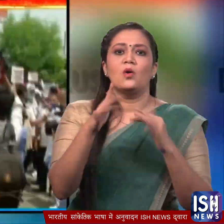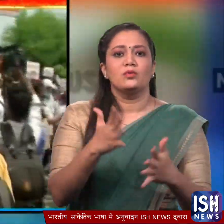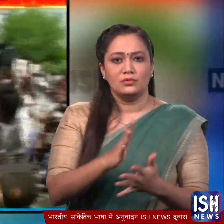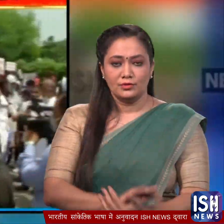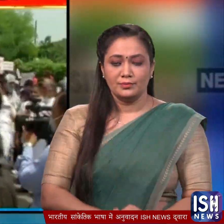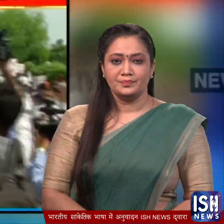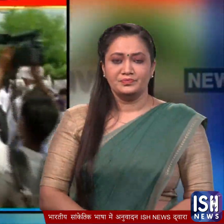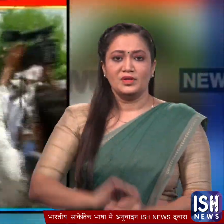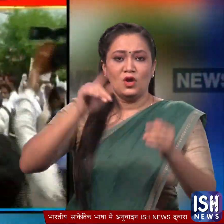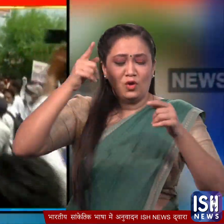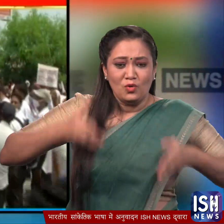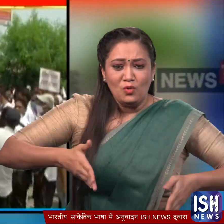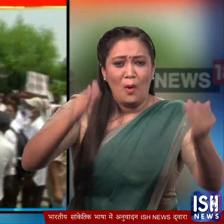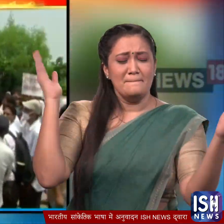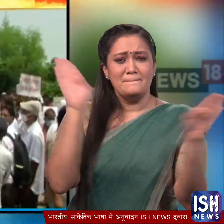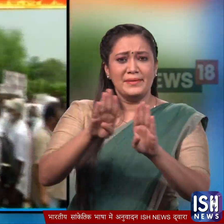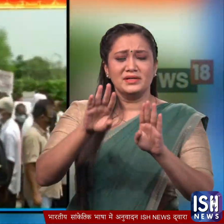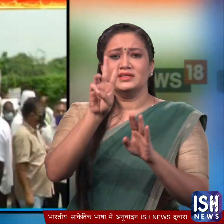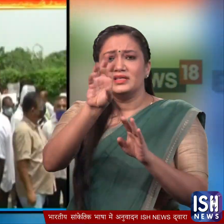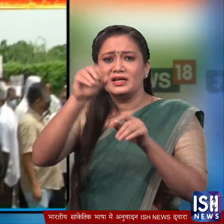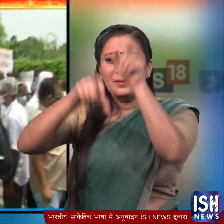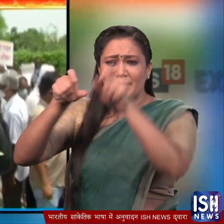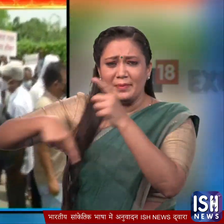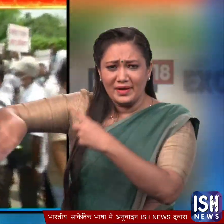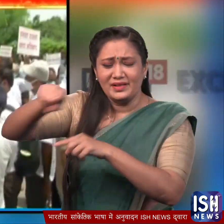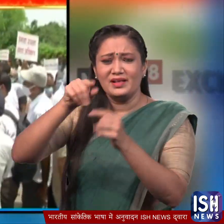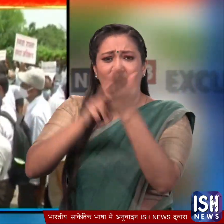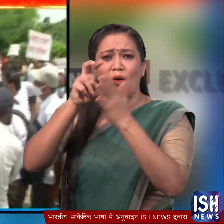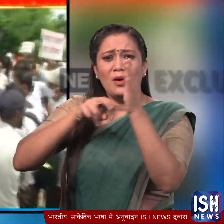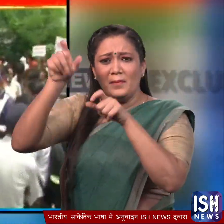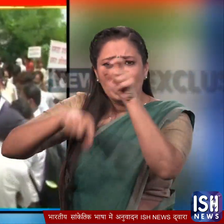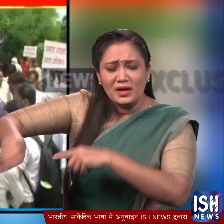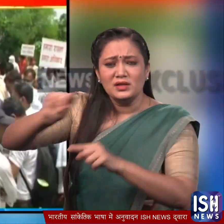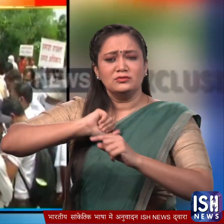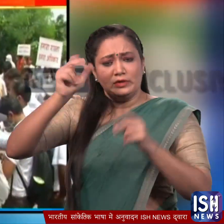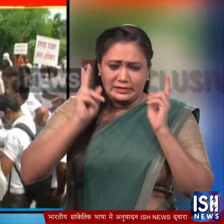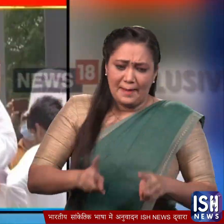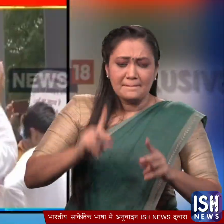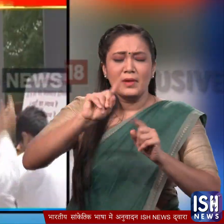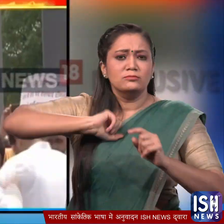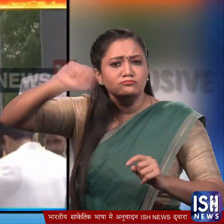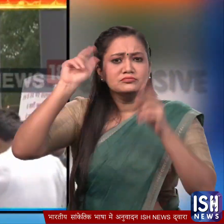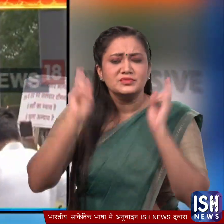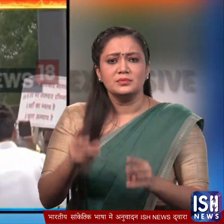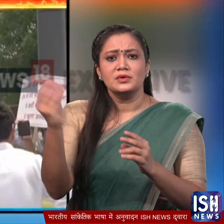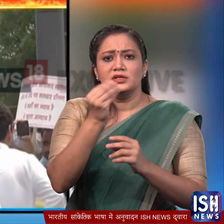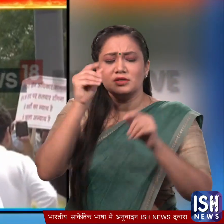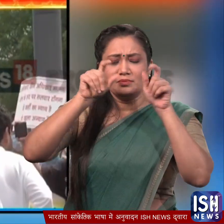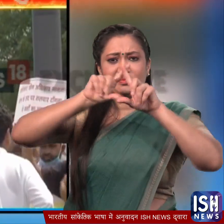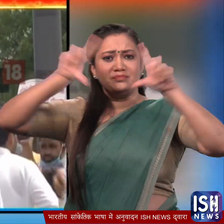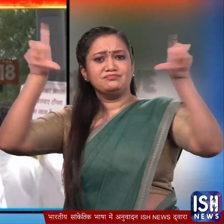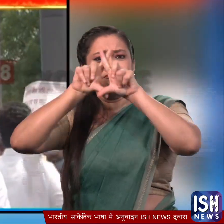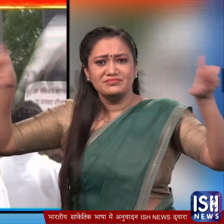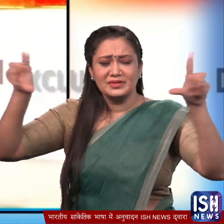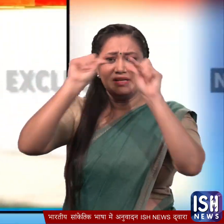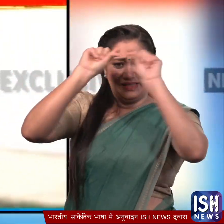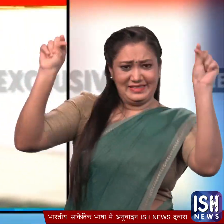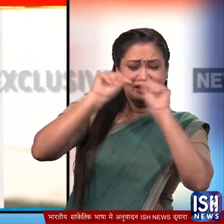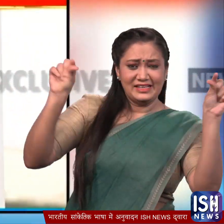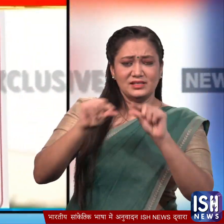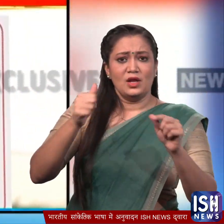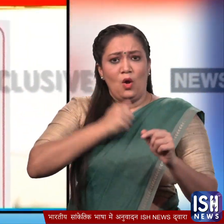है। रास्ता बंद होने की वजह से 30 गांवों के ये लोग वहीं रुक गए, लेकिन उनका प्रदर्शन नहीं रुका। इन लोगों में कुछ ने जो बैनर पकड़े थे, उन पर लिखा